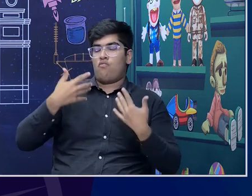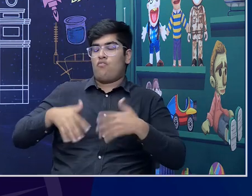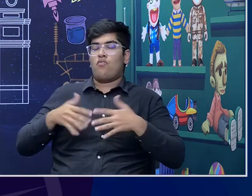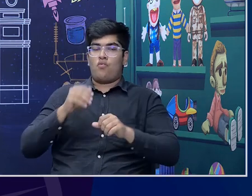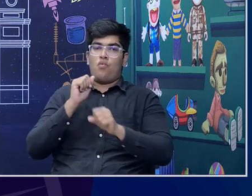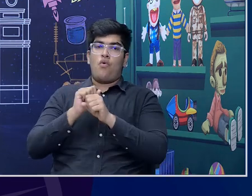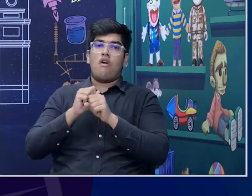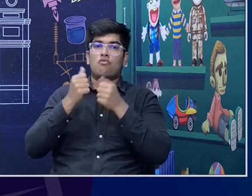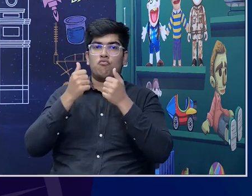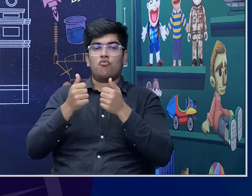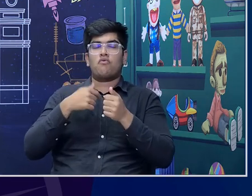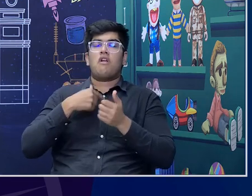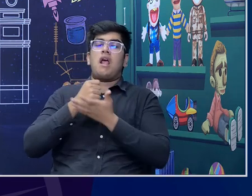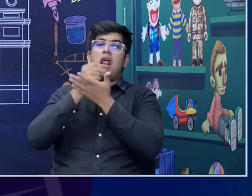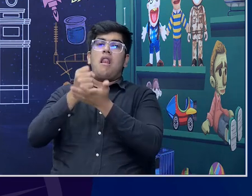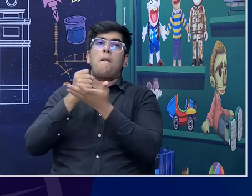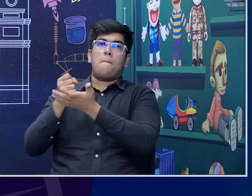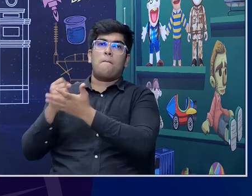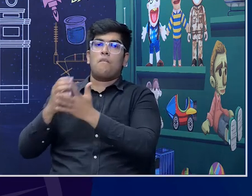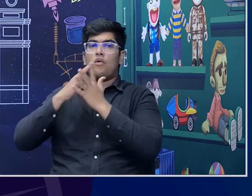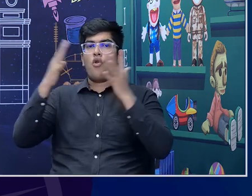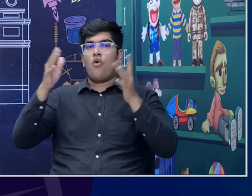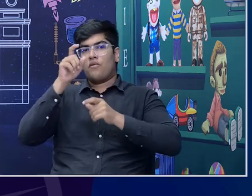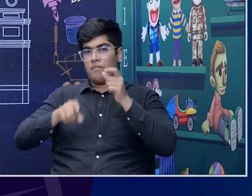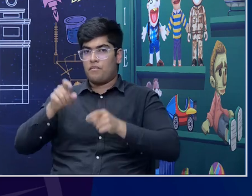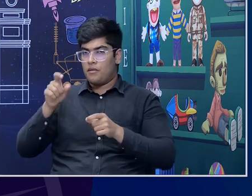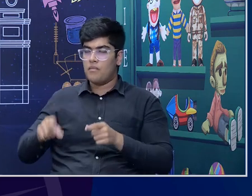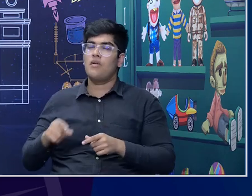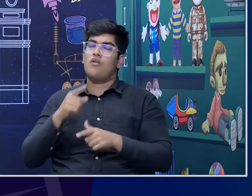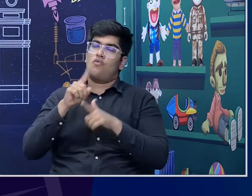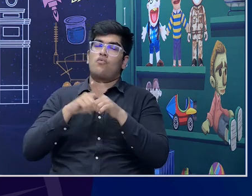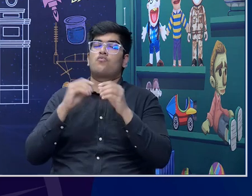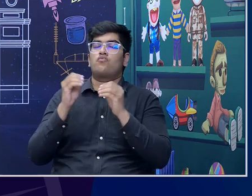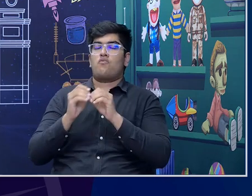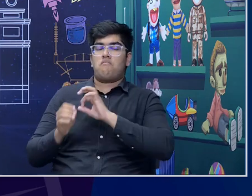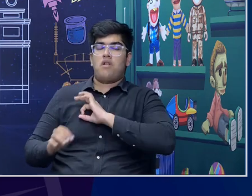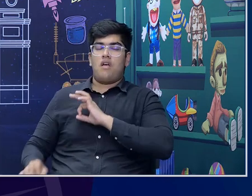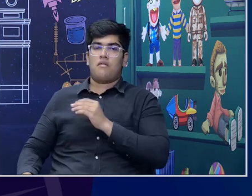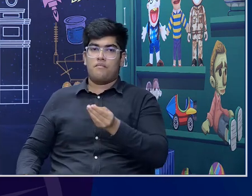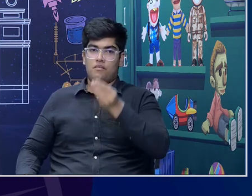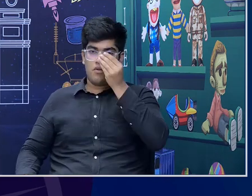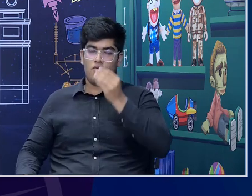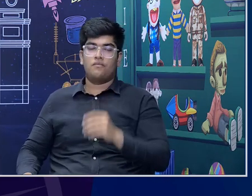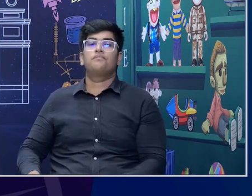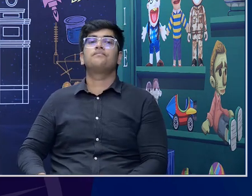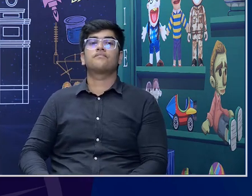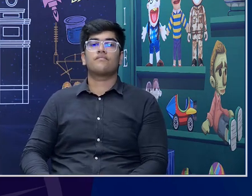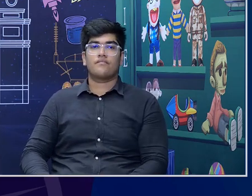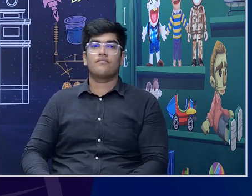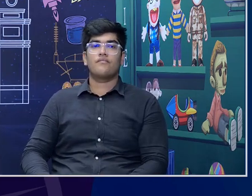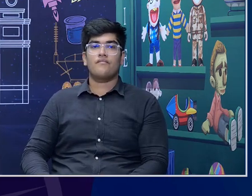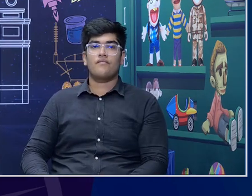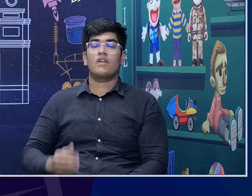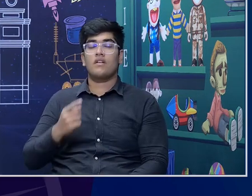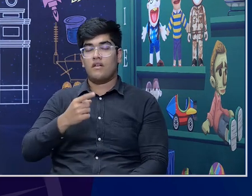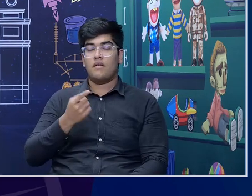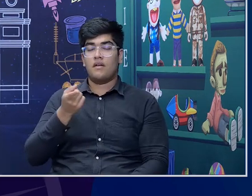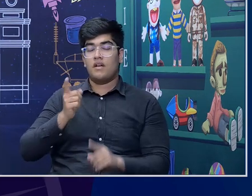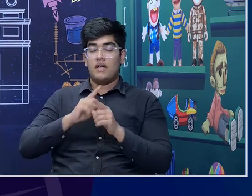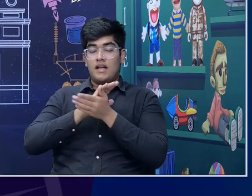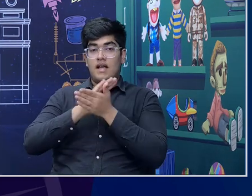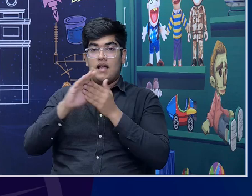अपकी मदद कर पा रहा हूं इस चक्कर में, तो उन्हें अपनी जॉब बहुत पसंद थी, और गाओं में पता है बच्चों, जब यो हिमाचल के अंदर